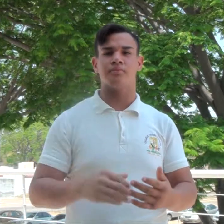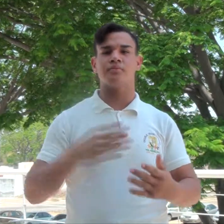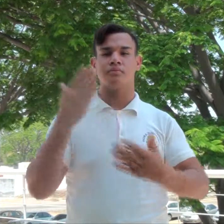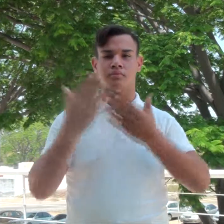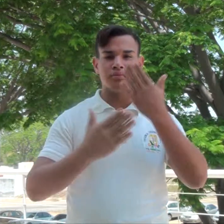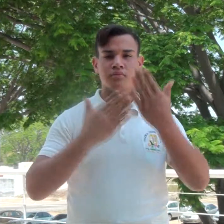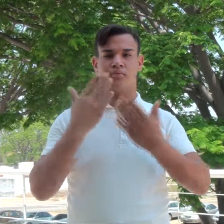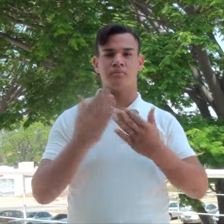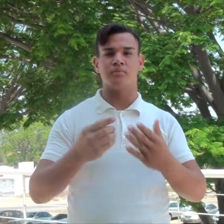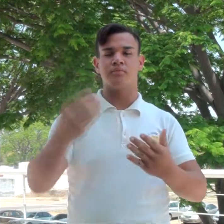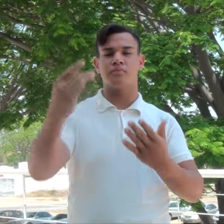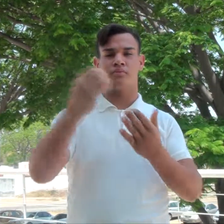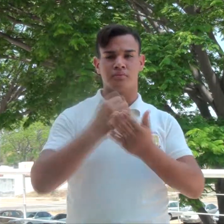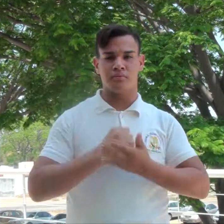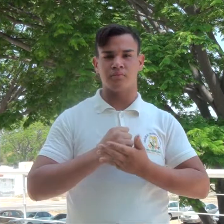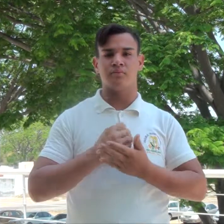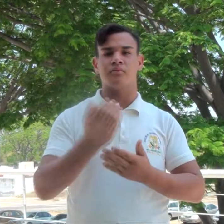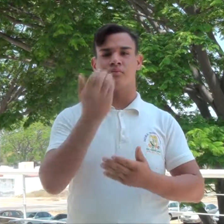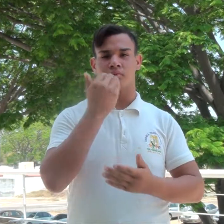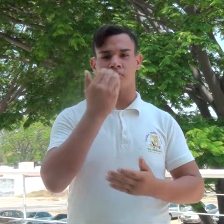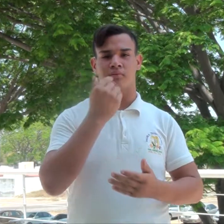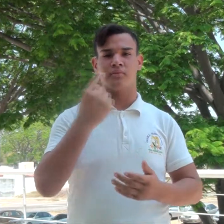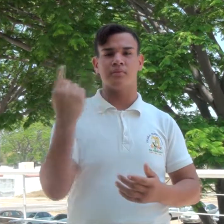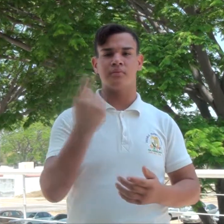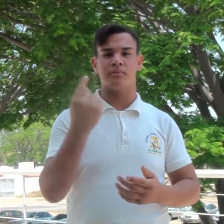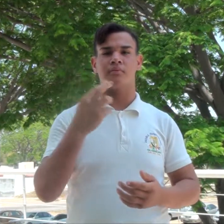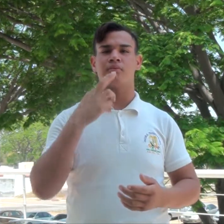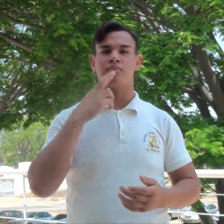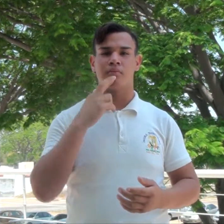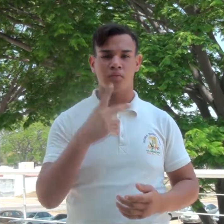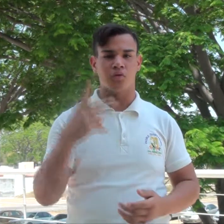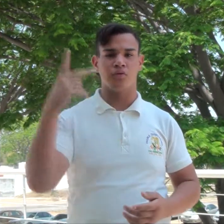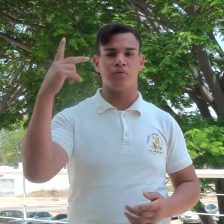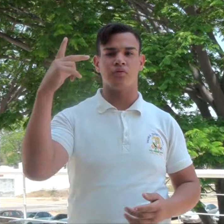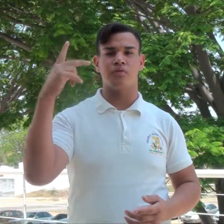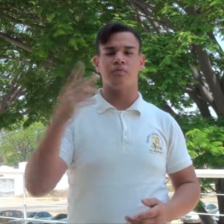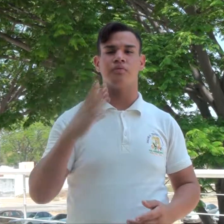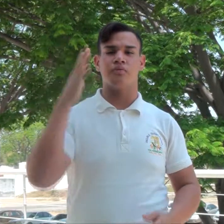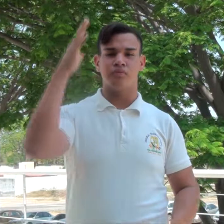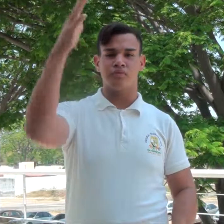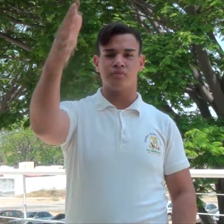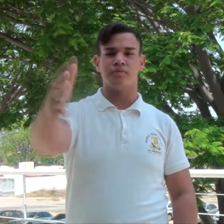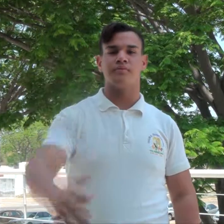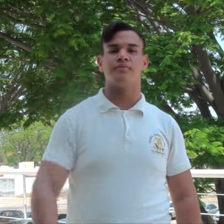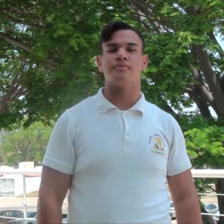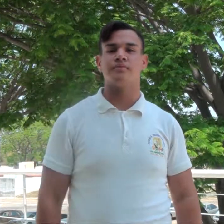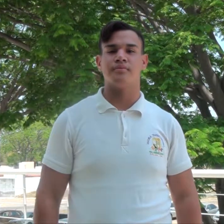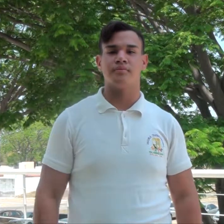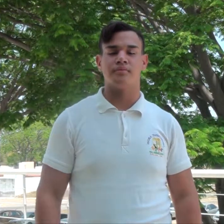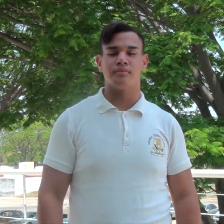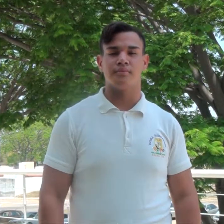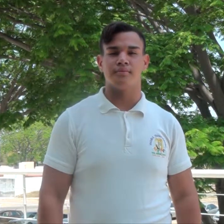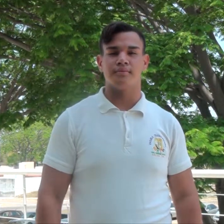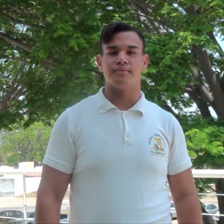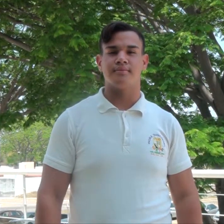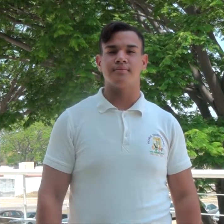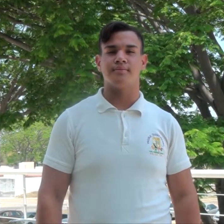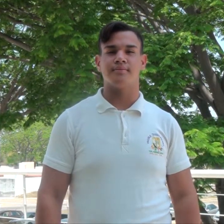de salud bilingüe, apoyo de becas para estudiar y tener una mejor alimentación para así lograr un futuro